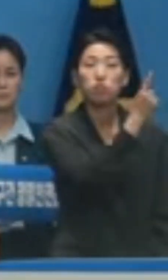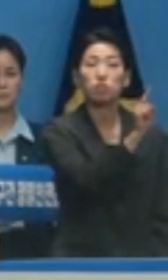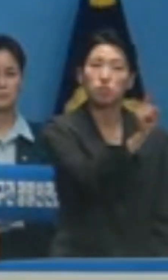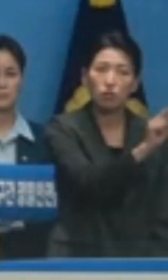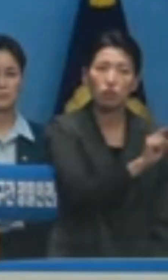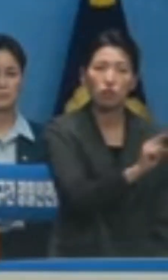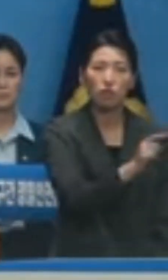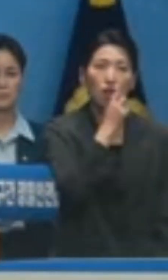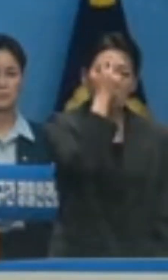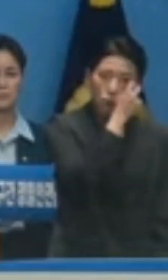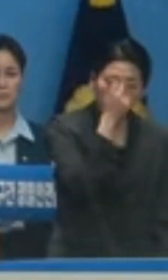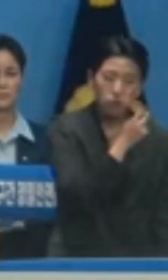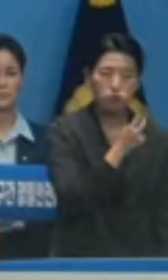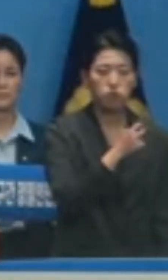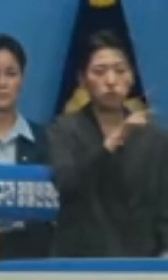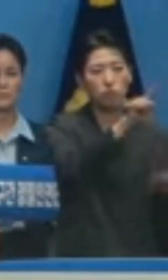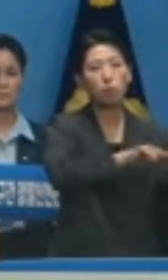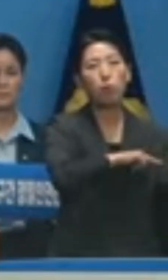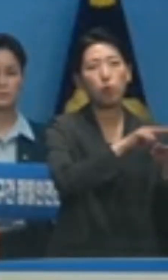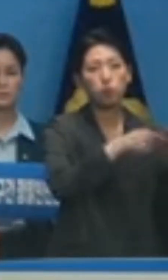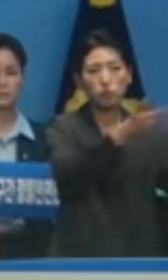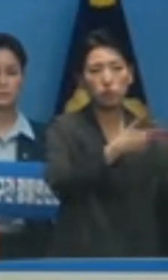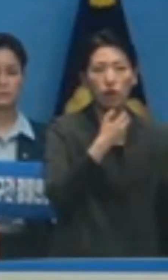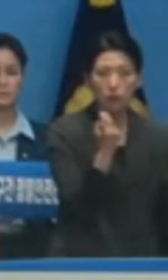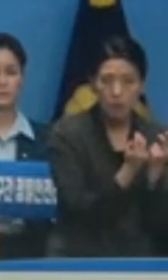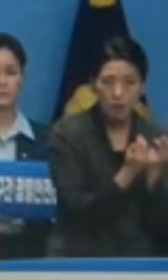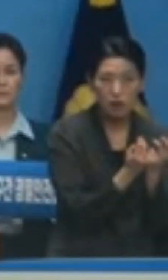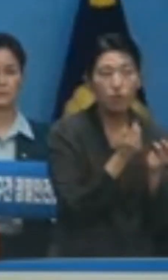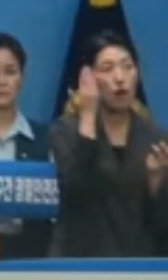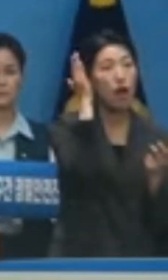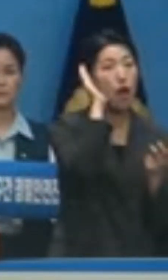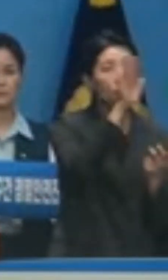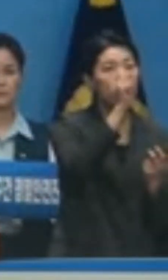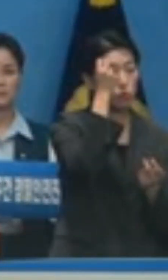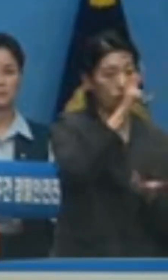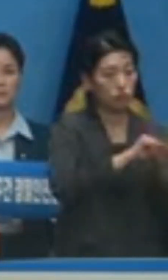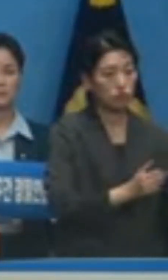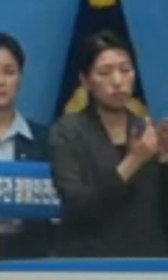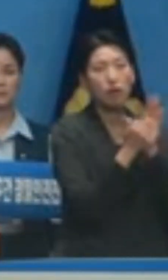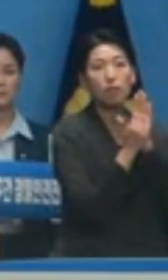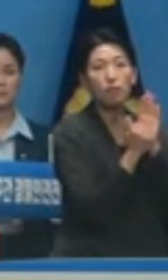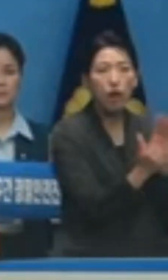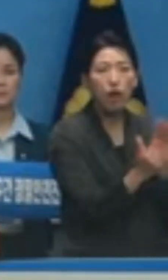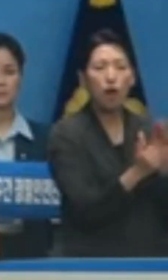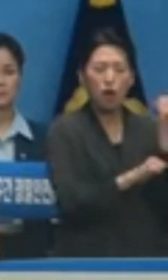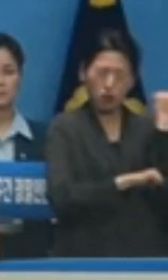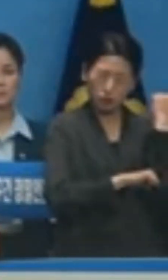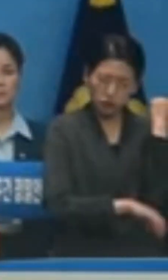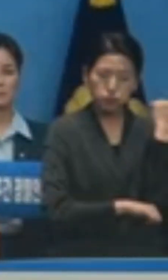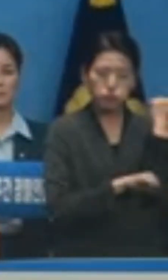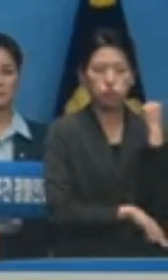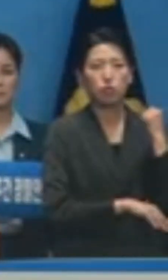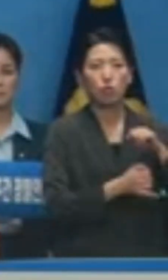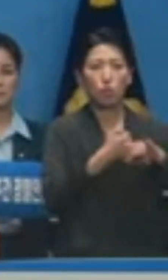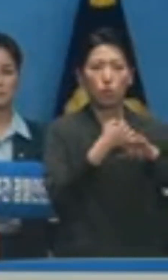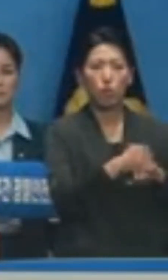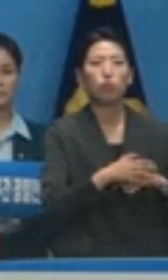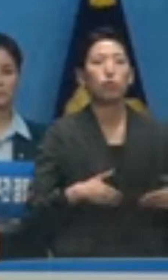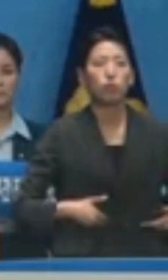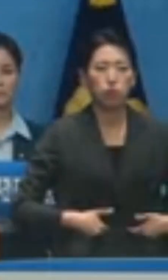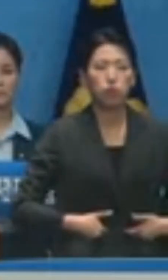수습과 확실한 보상, 재발 방지 대책 마련은 너무나 당연한 일입니다. 그리고